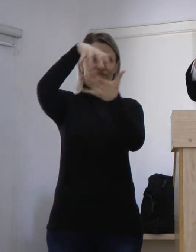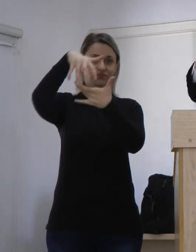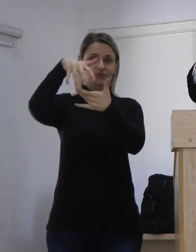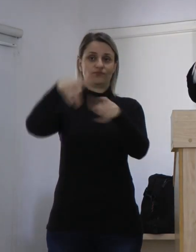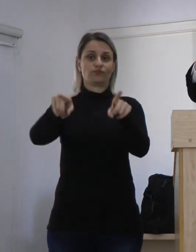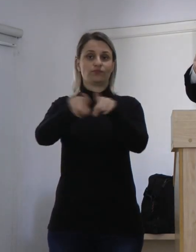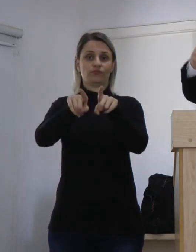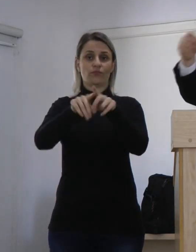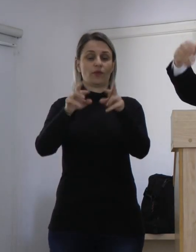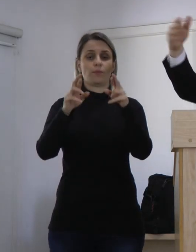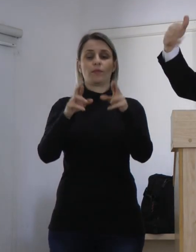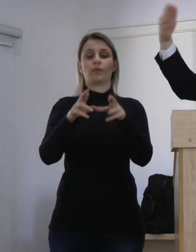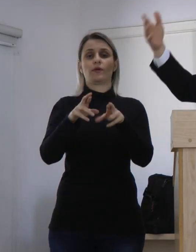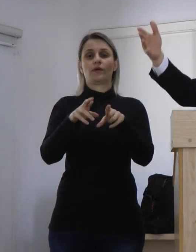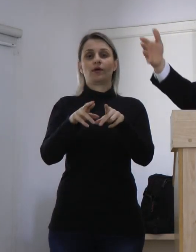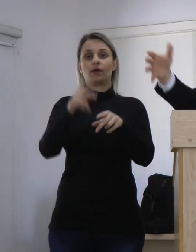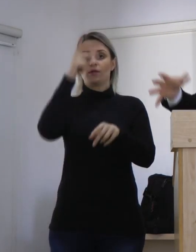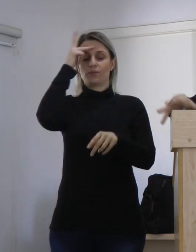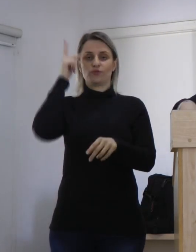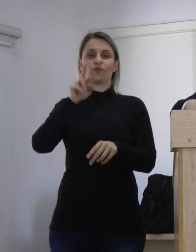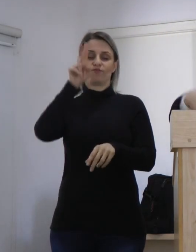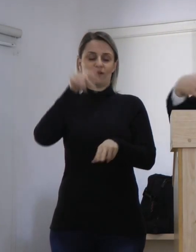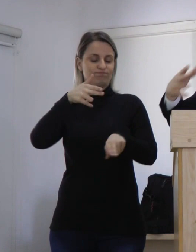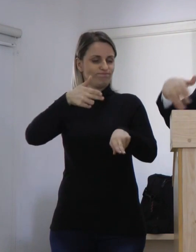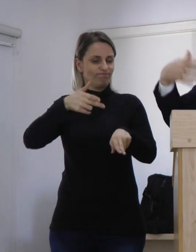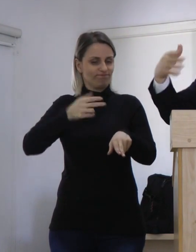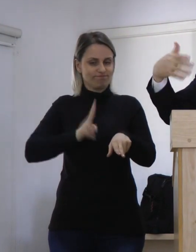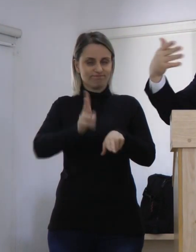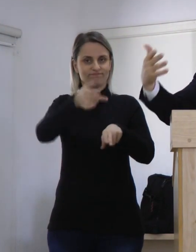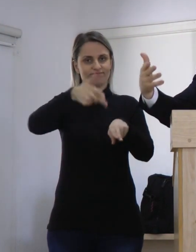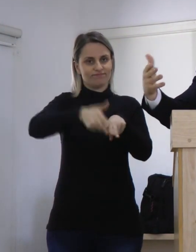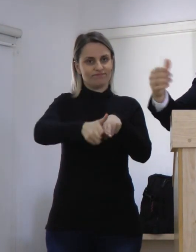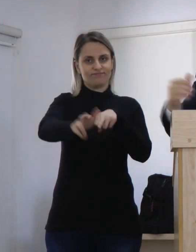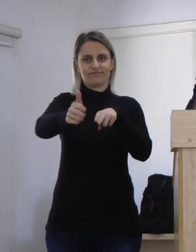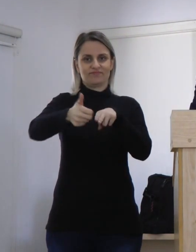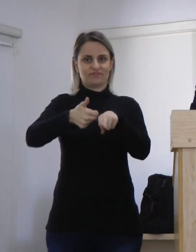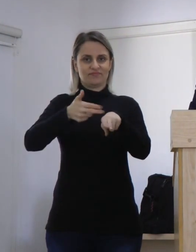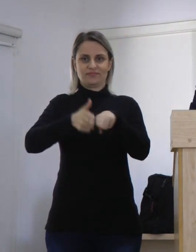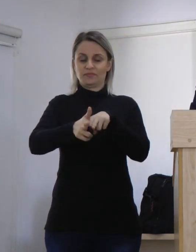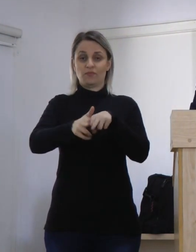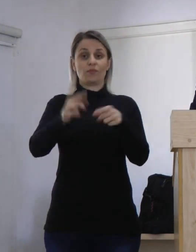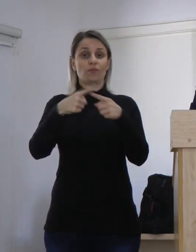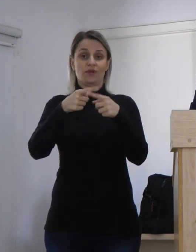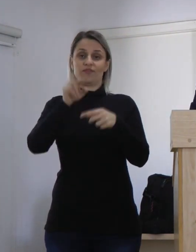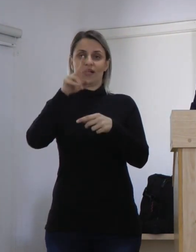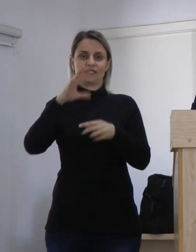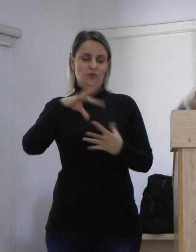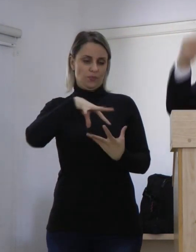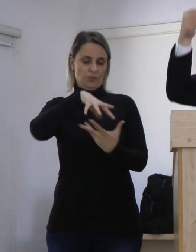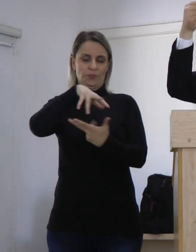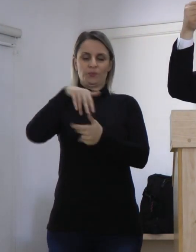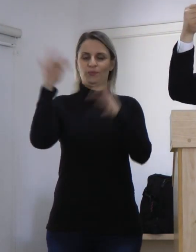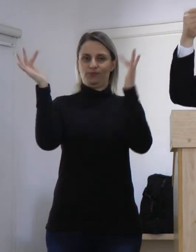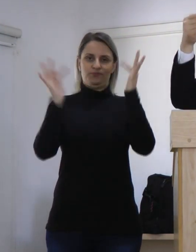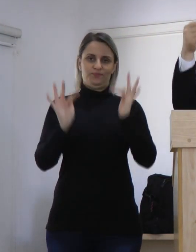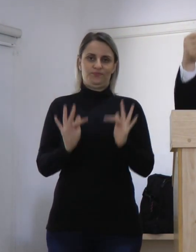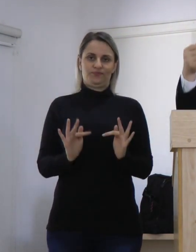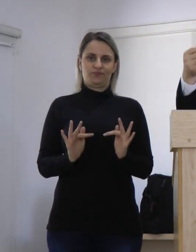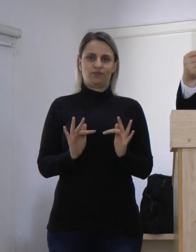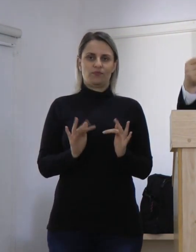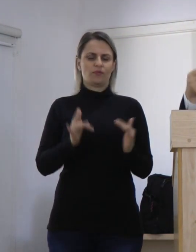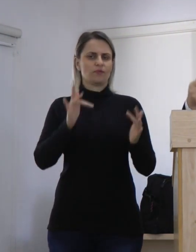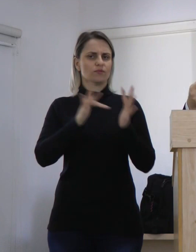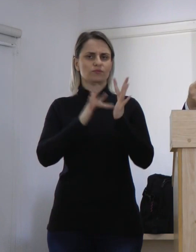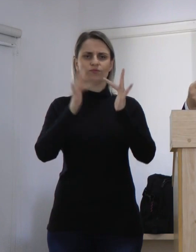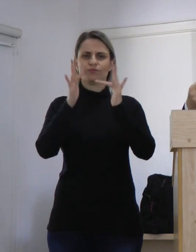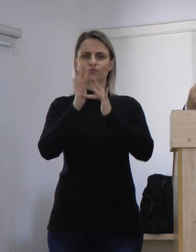as ovelhas, que continuarão reencarnando aqui, que vai se tornar um mundo muito mais feliz. Ele só pede